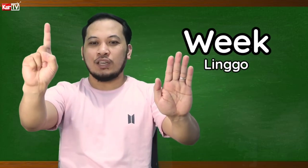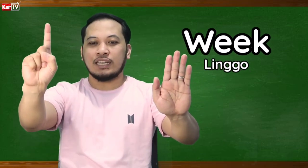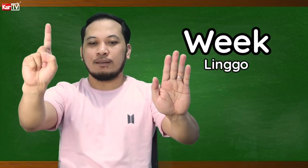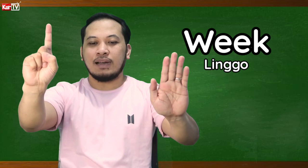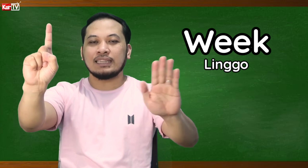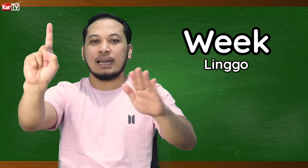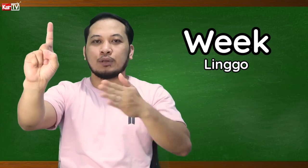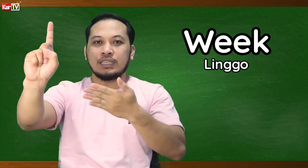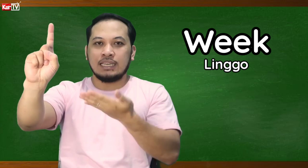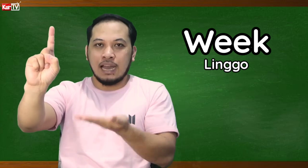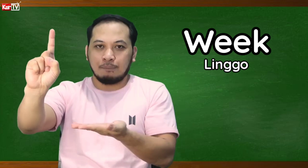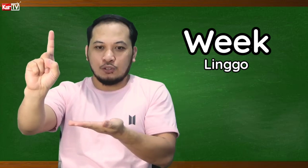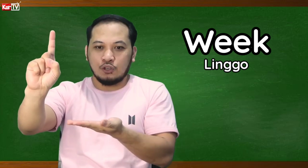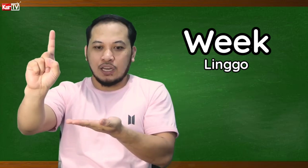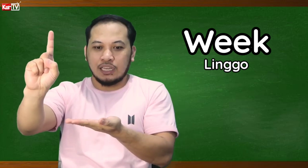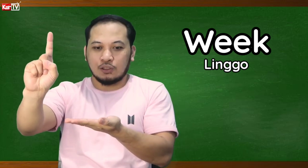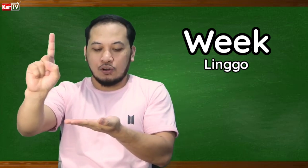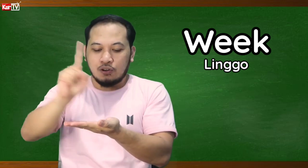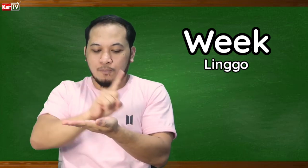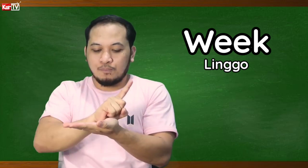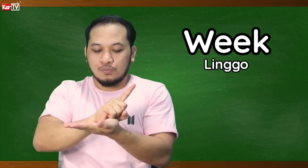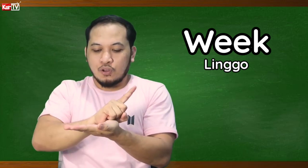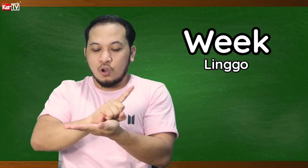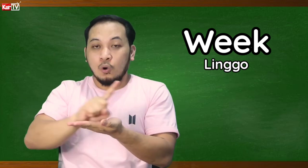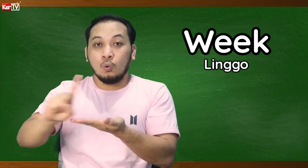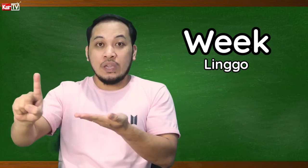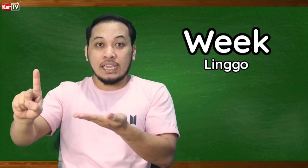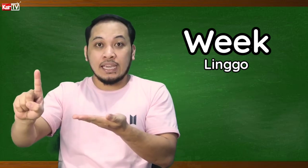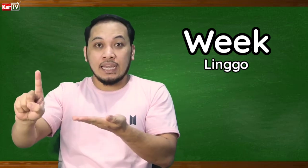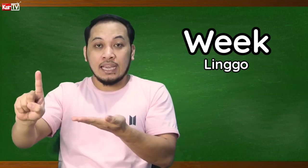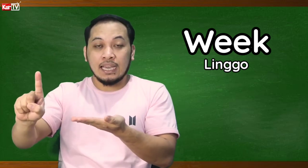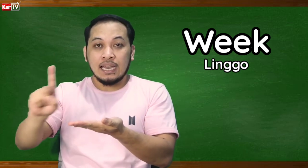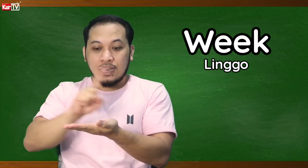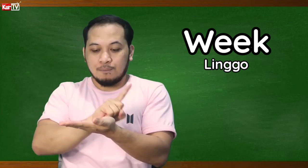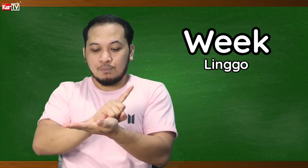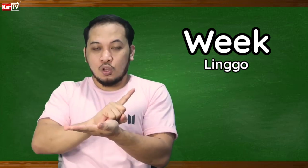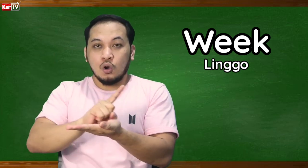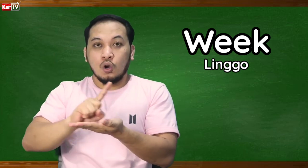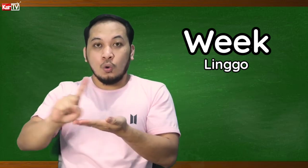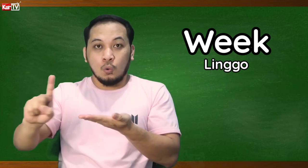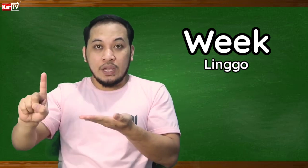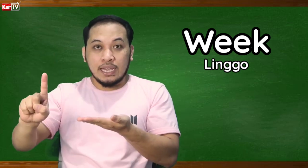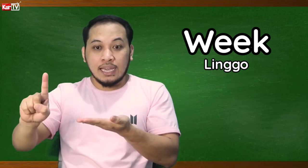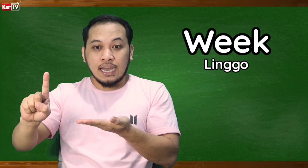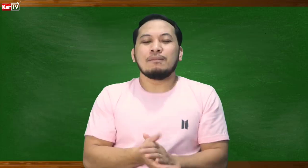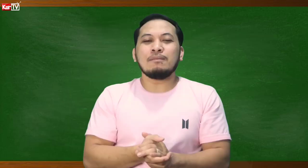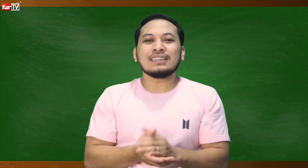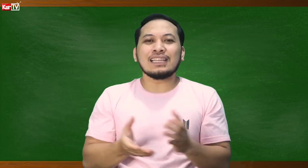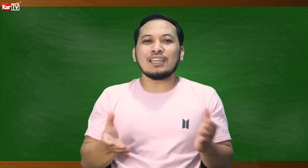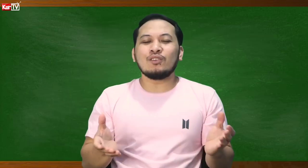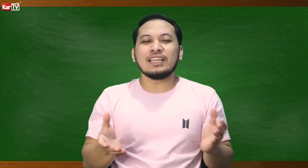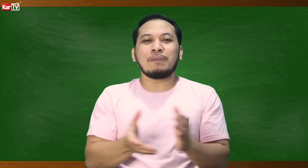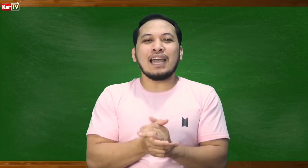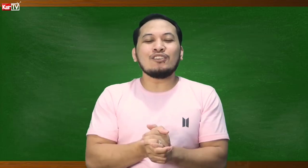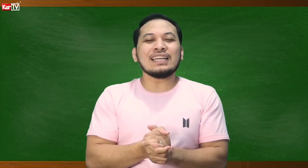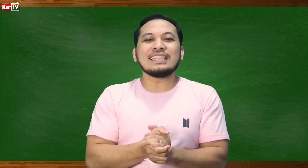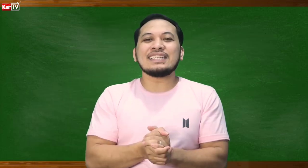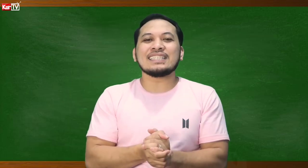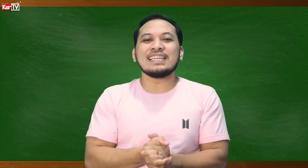isa naman, tapos ilapad nyo yung ganito. Week. Week. May magtatanong ulit, paano natin isisenyas